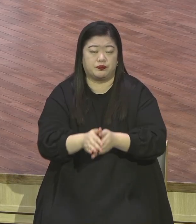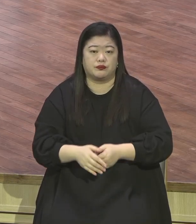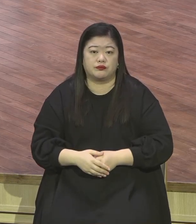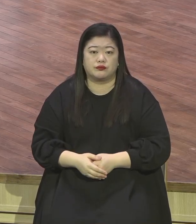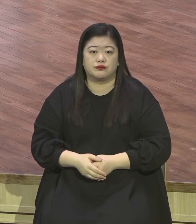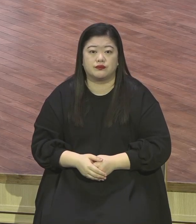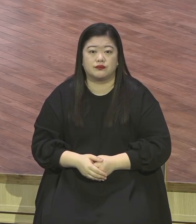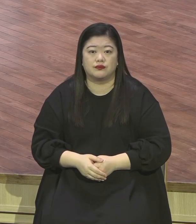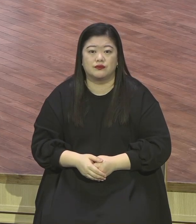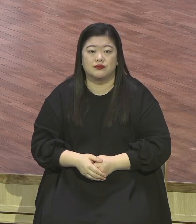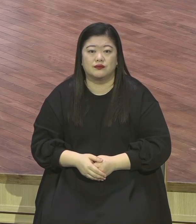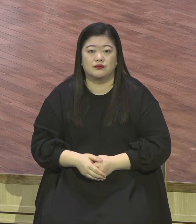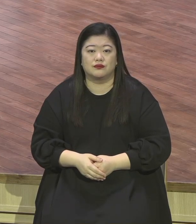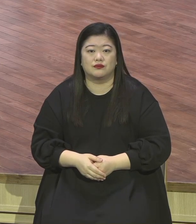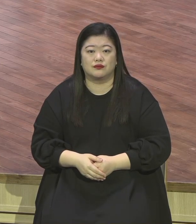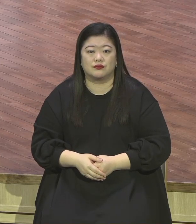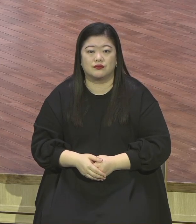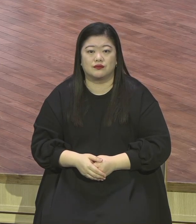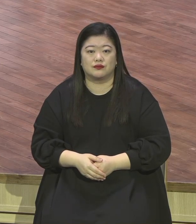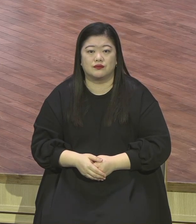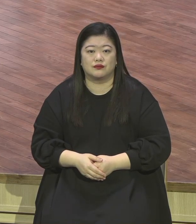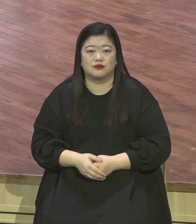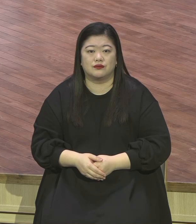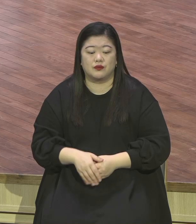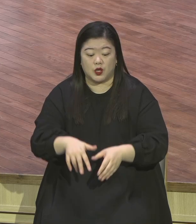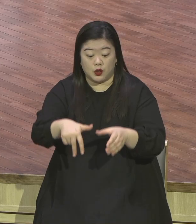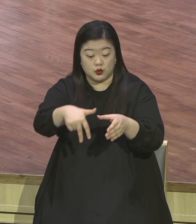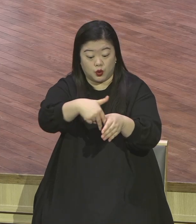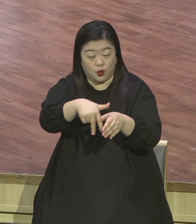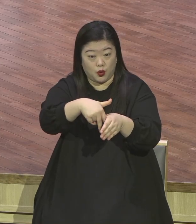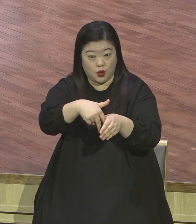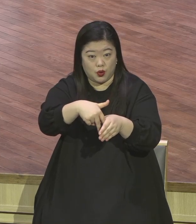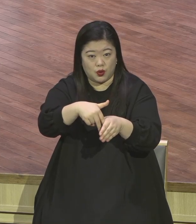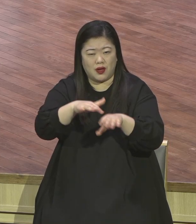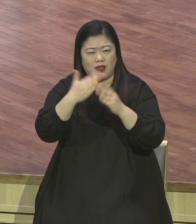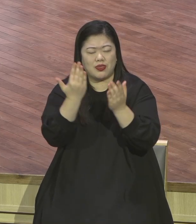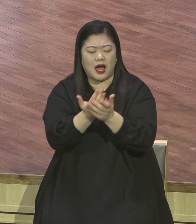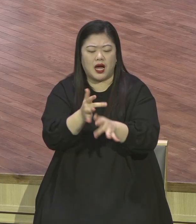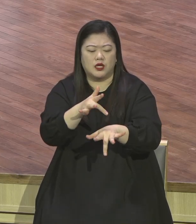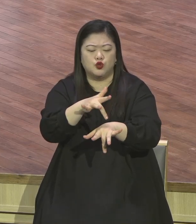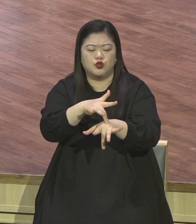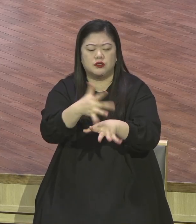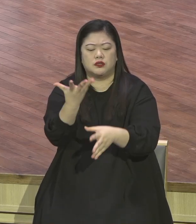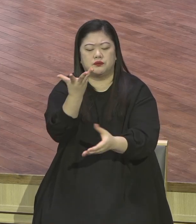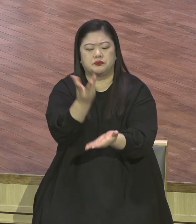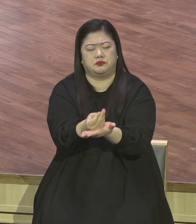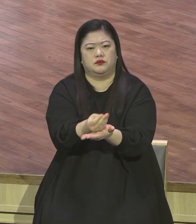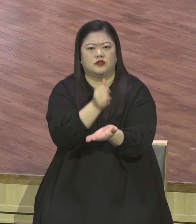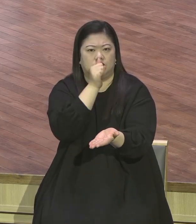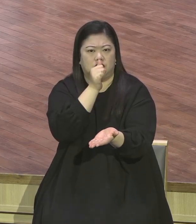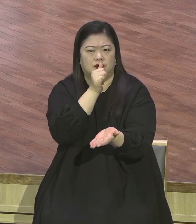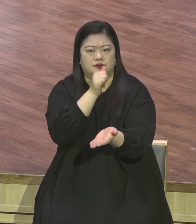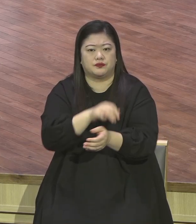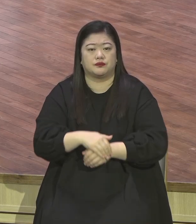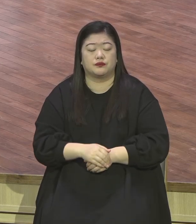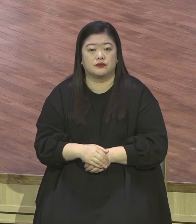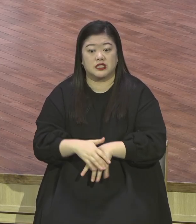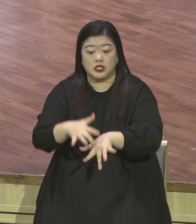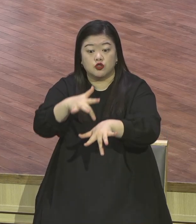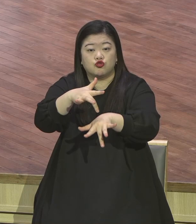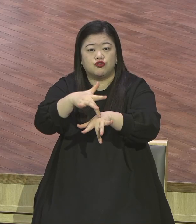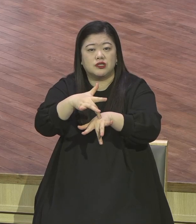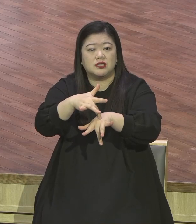모든 종교 다 귀신이 만든 거예요. 그래서 귀신들이 만들기 때문에 귀신의 특징이 뭐예요?